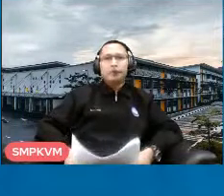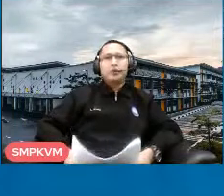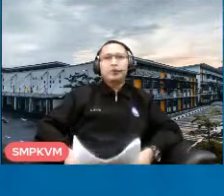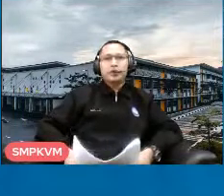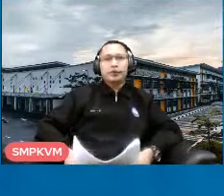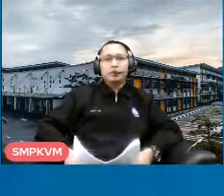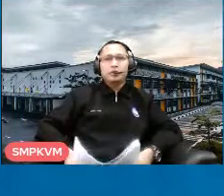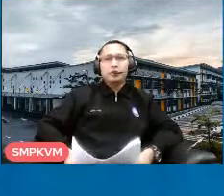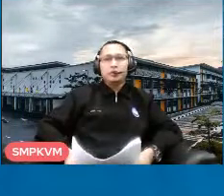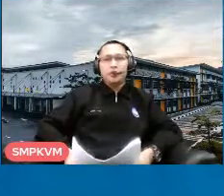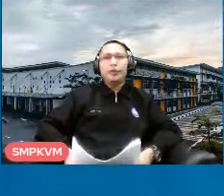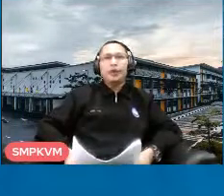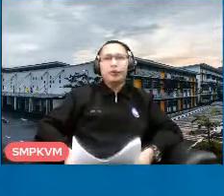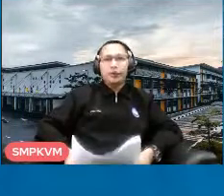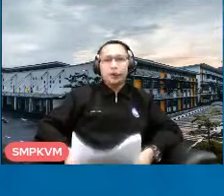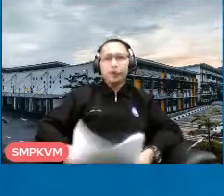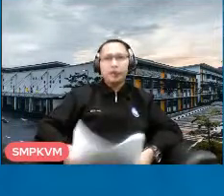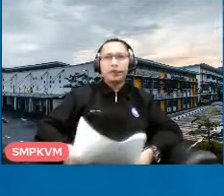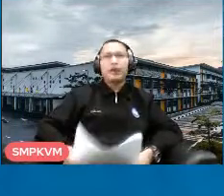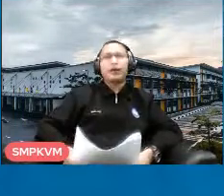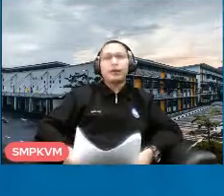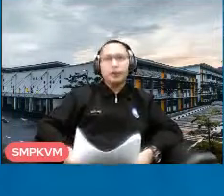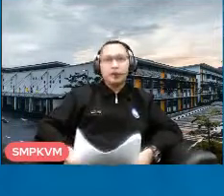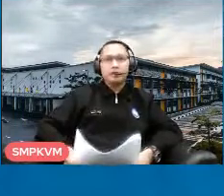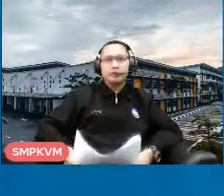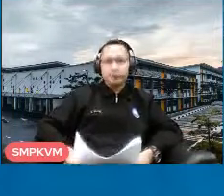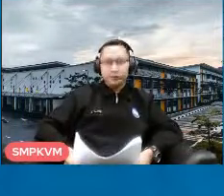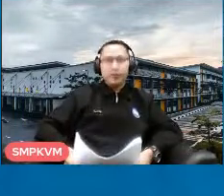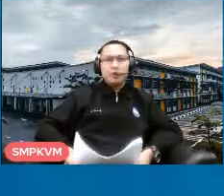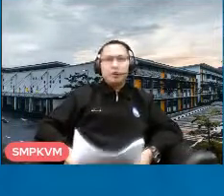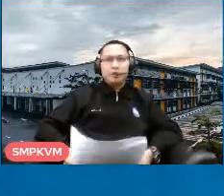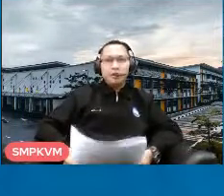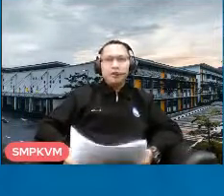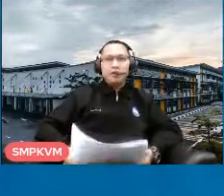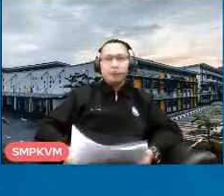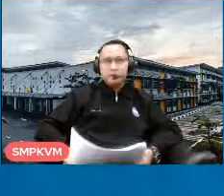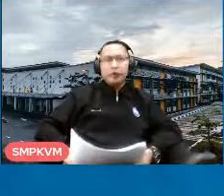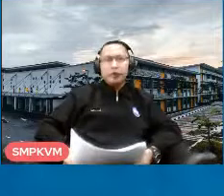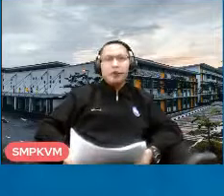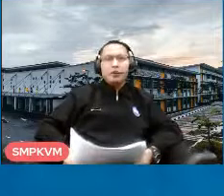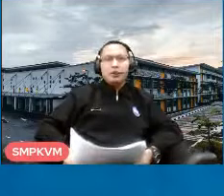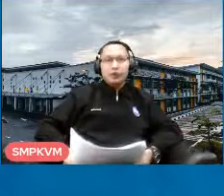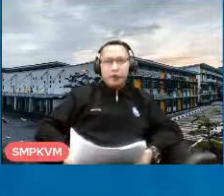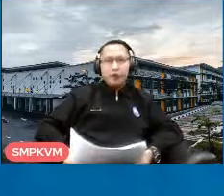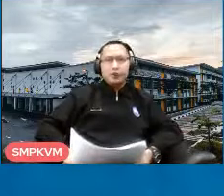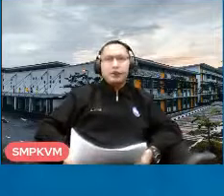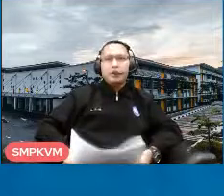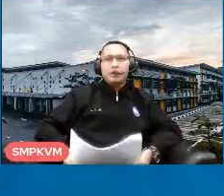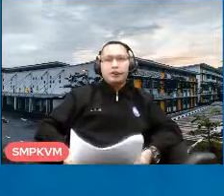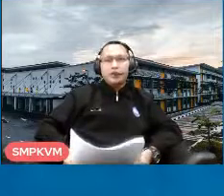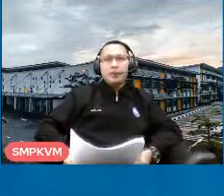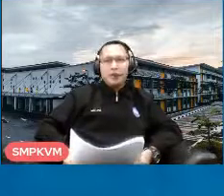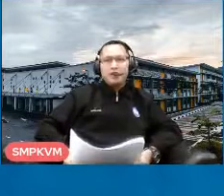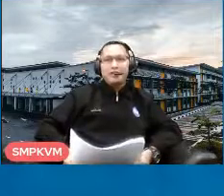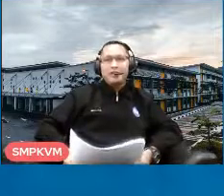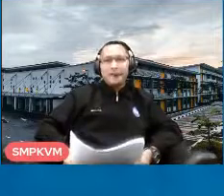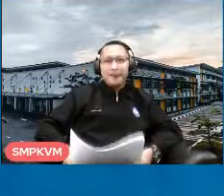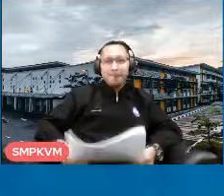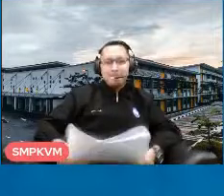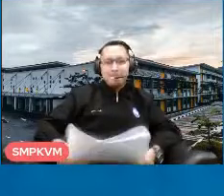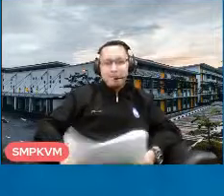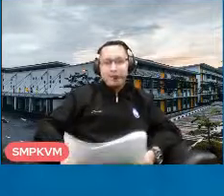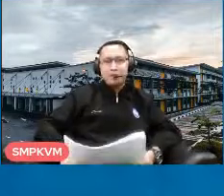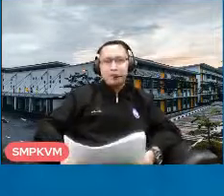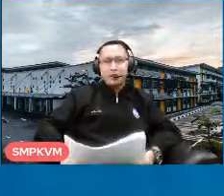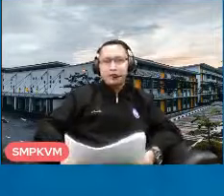SMC kuning tapi dah kawin ada adalah hadiahnya udah oke dia pun tegas dan baik